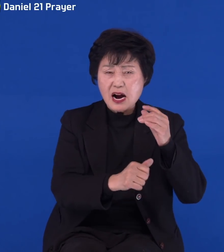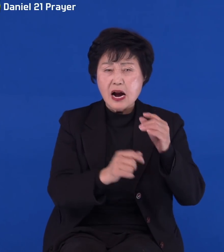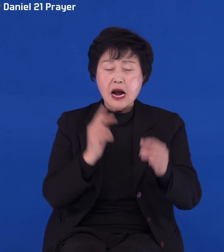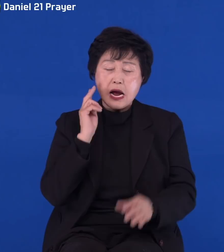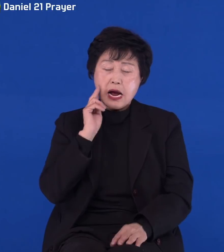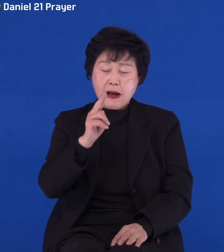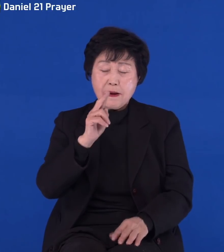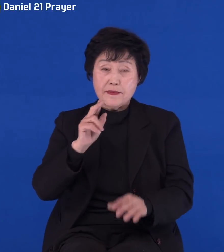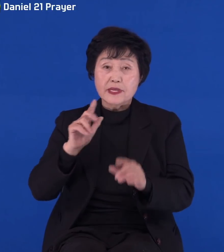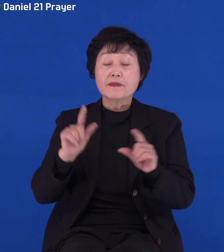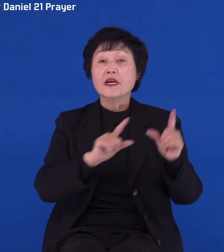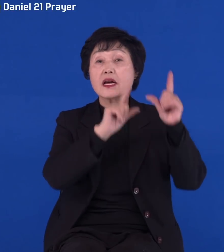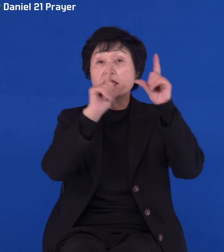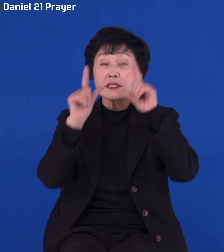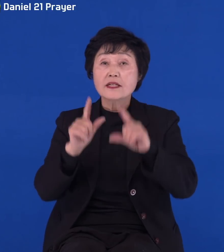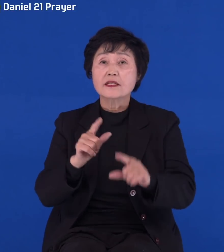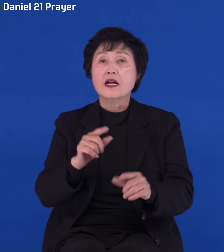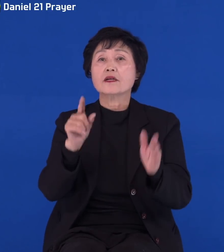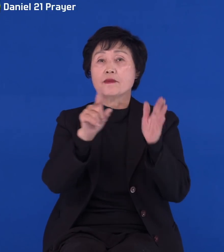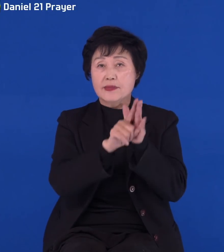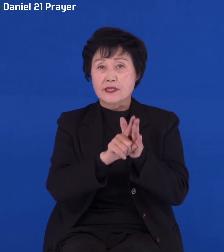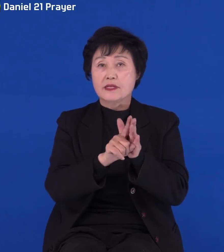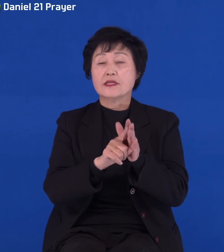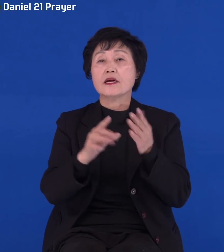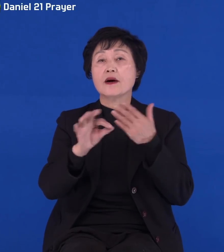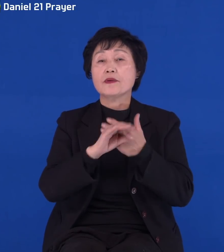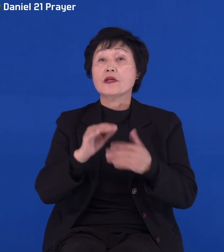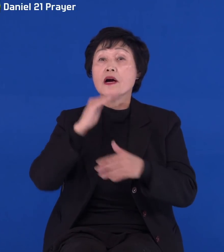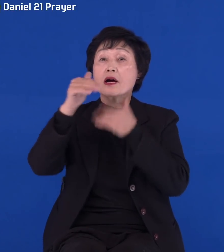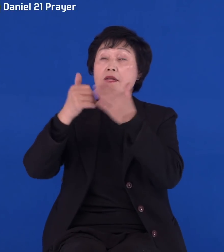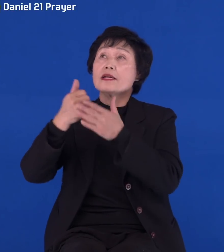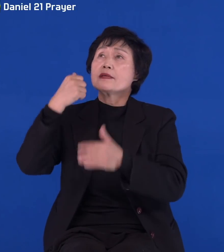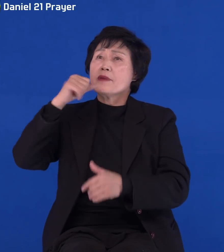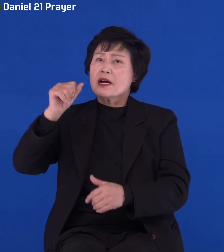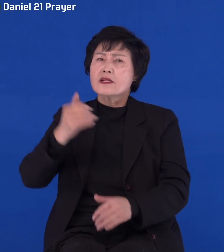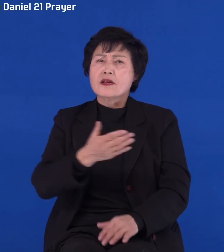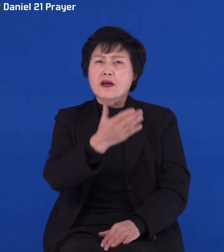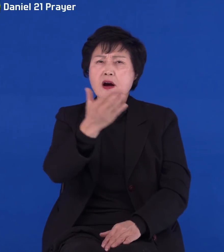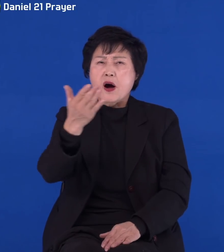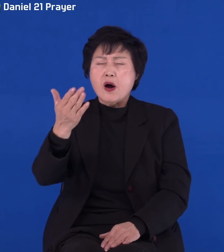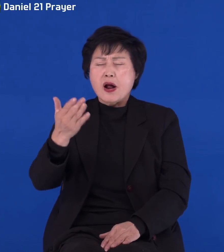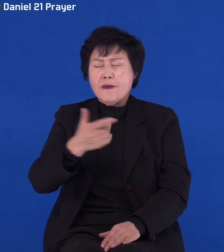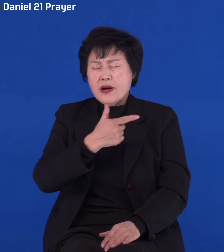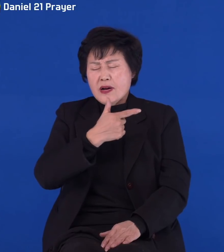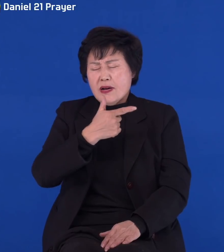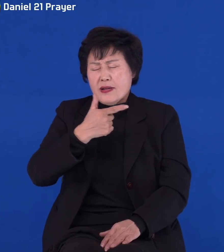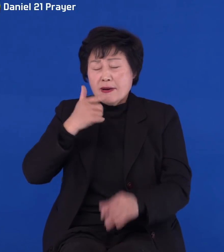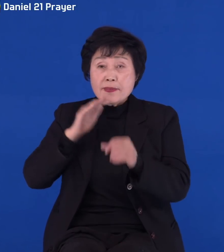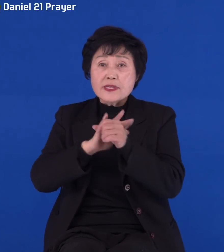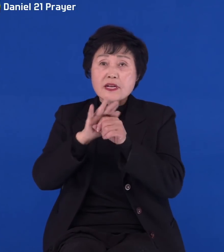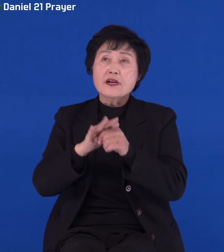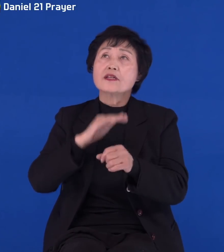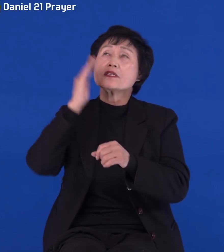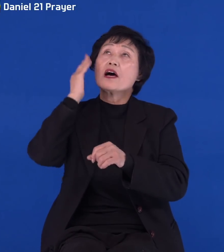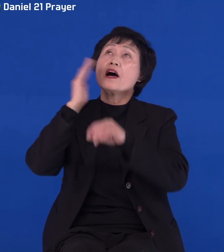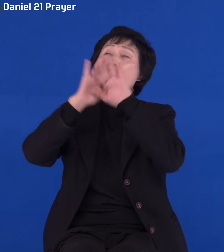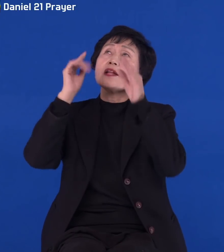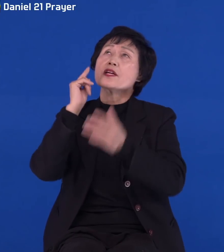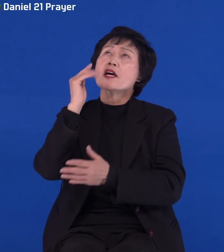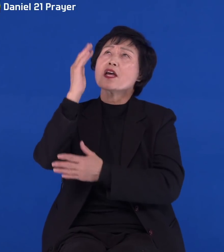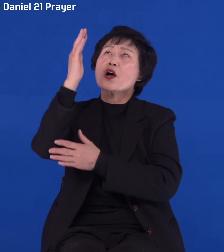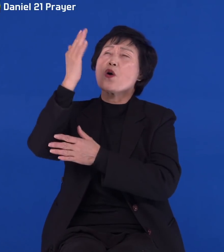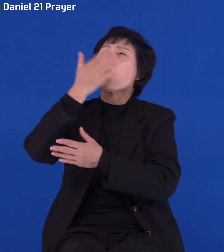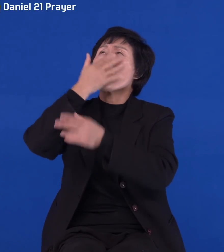정말로 믿는다면, 하나님의 아들이 여러분을 너무나 사랑하셔서 하늘의 영광과 보좌를 버리고 이